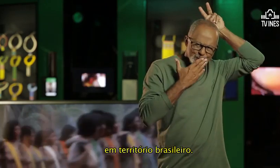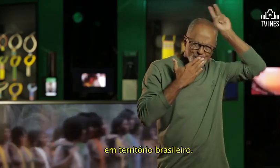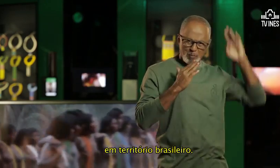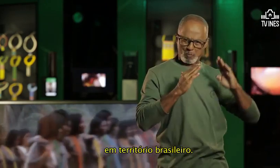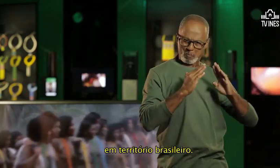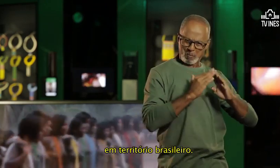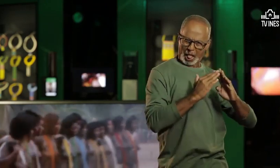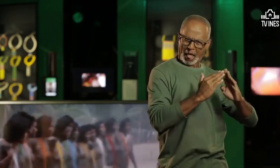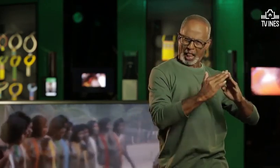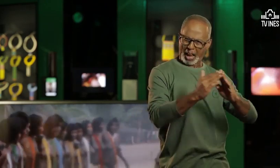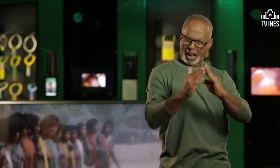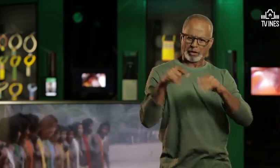brasileiro.